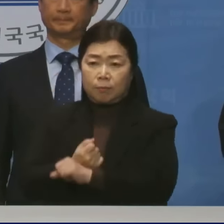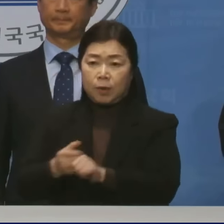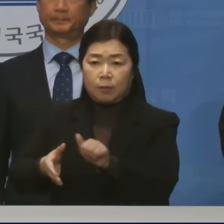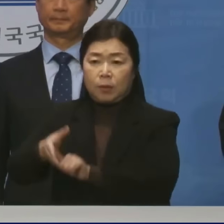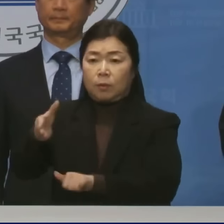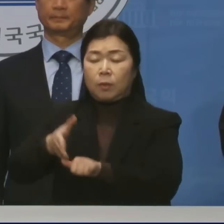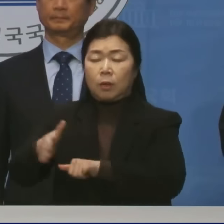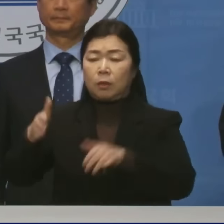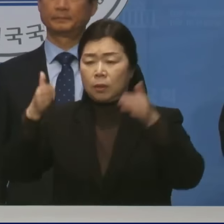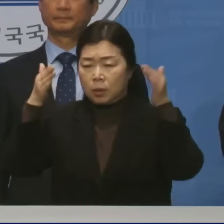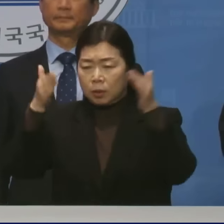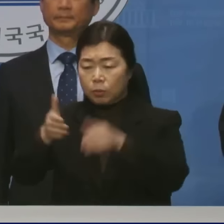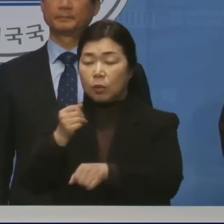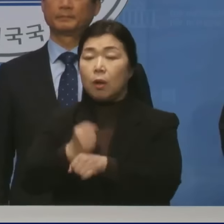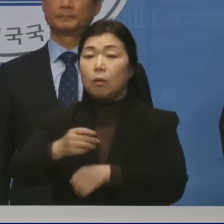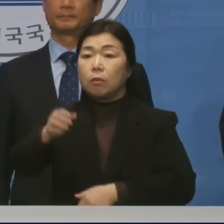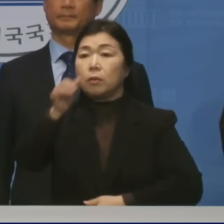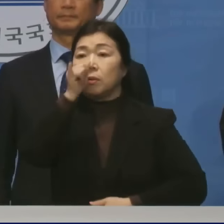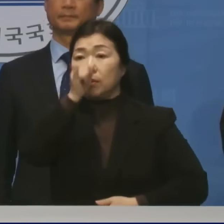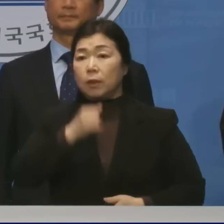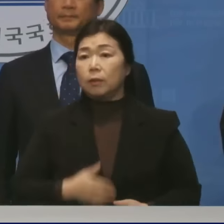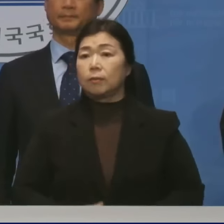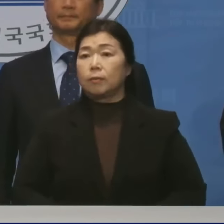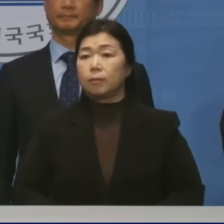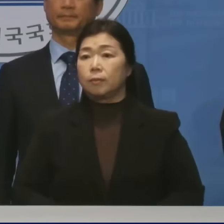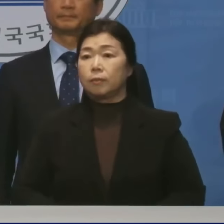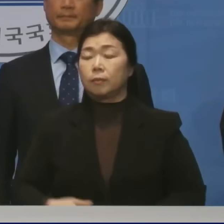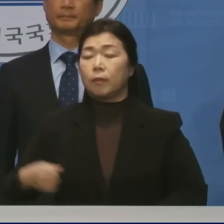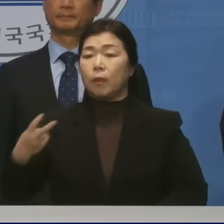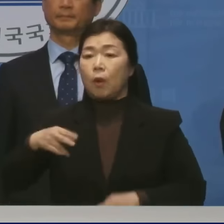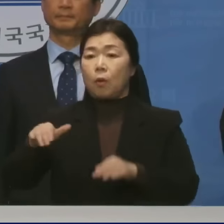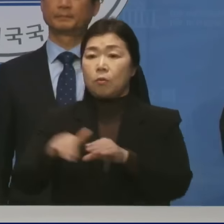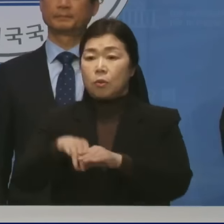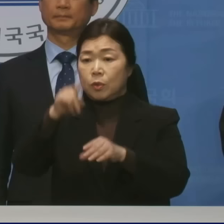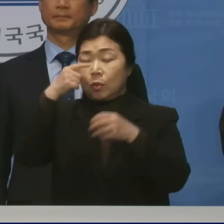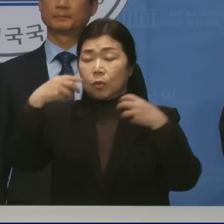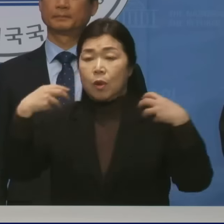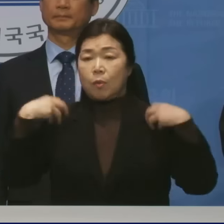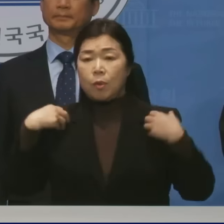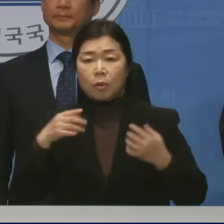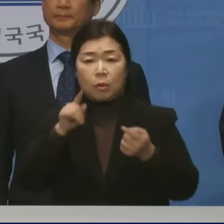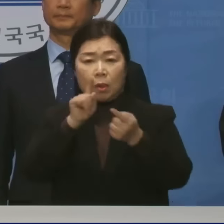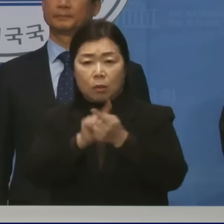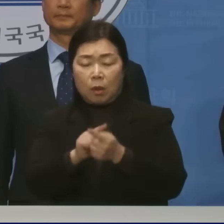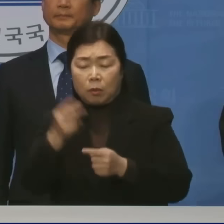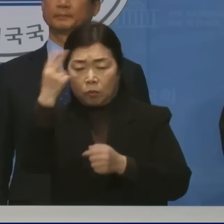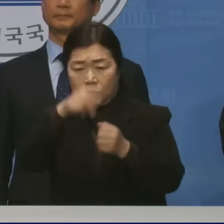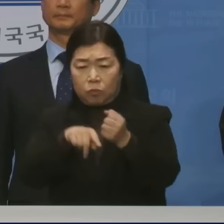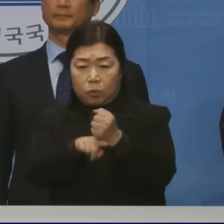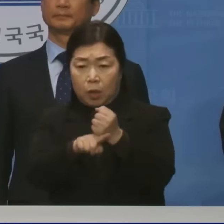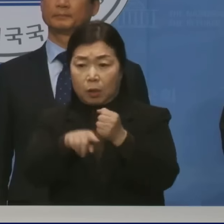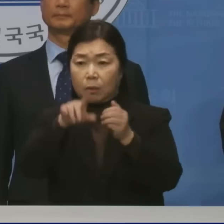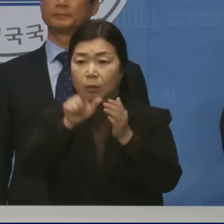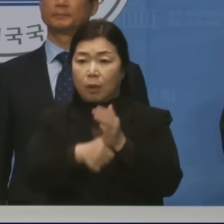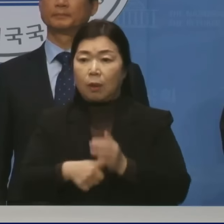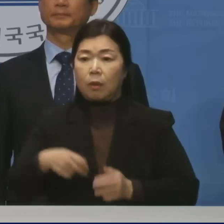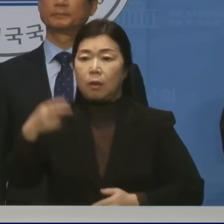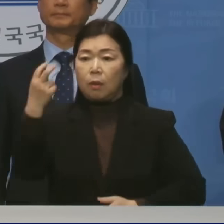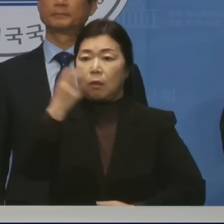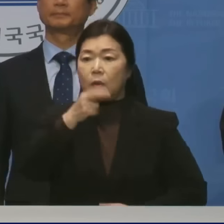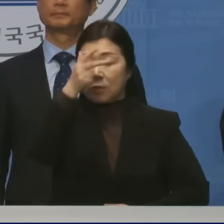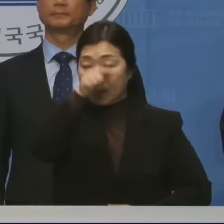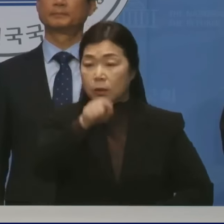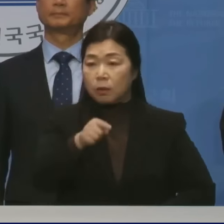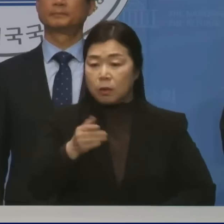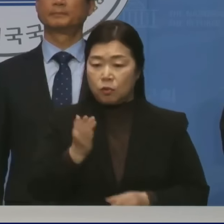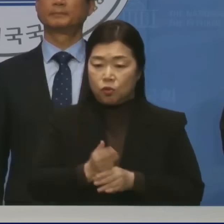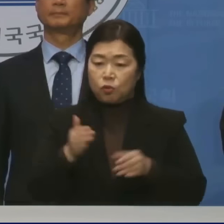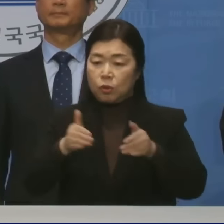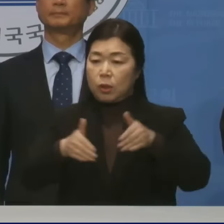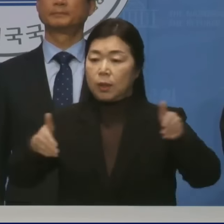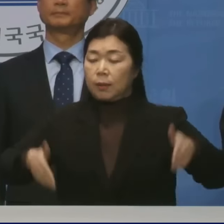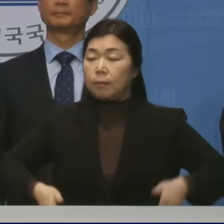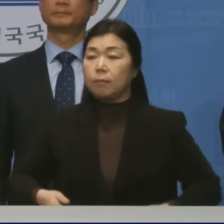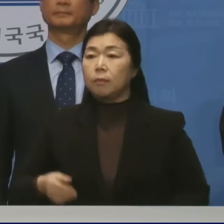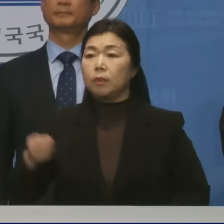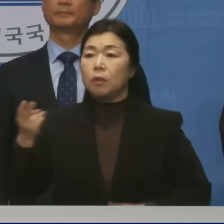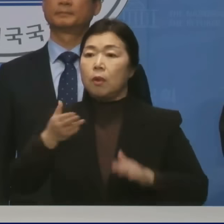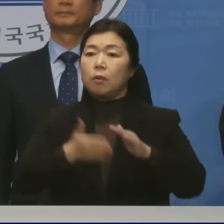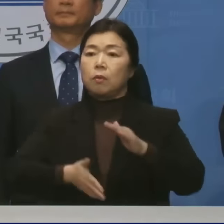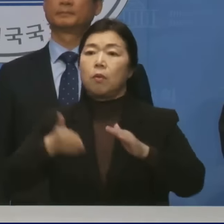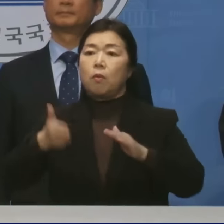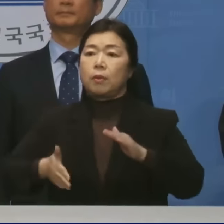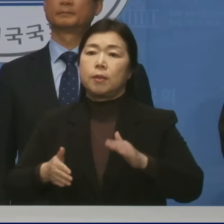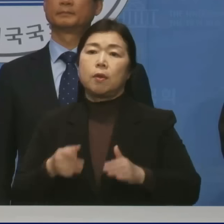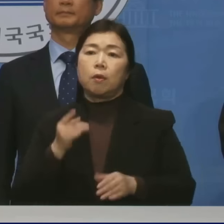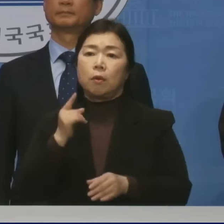없습니다. 특히 전인 문재인 정부를 상대로 한 수사에서 검찰은 중립성과 공정성을